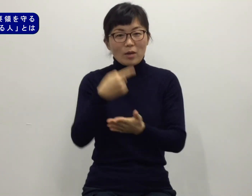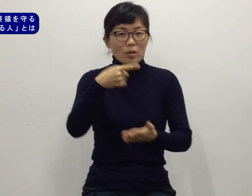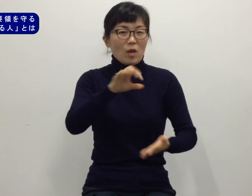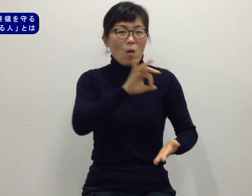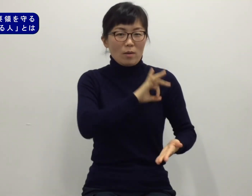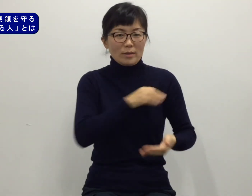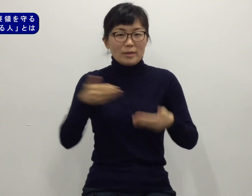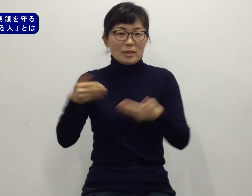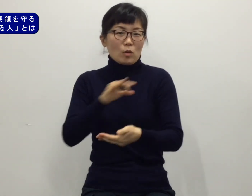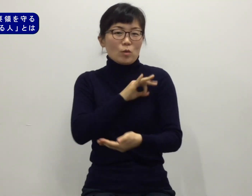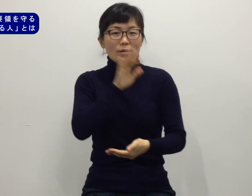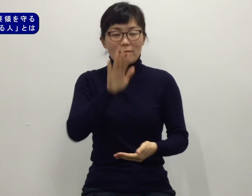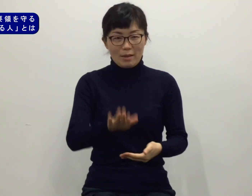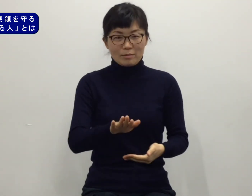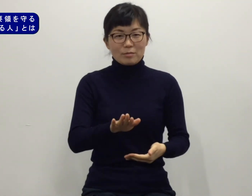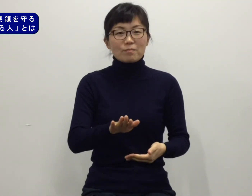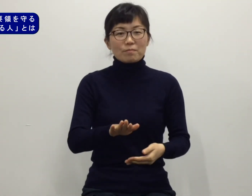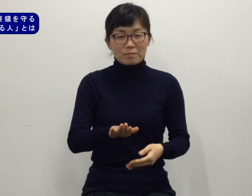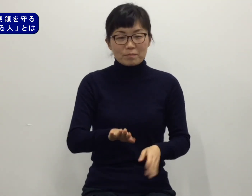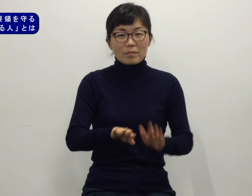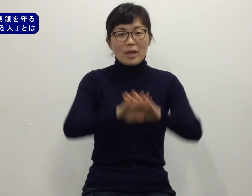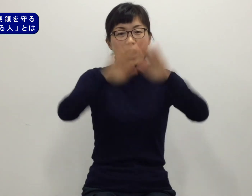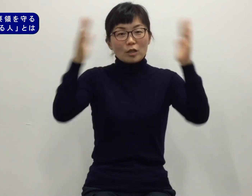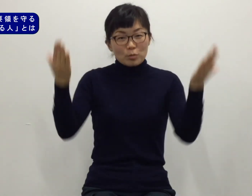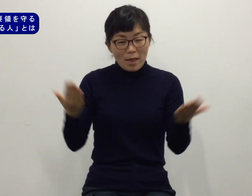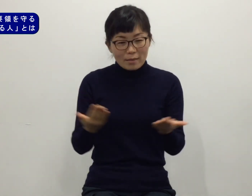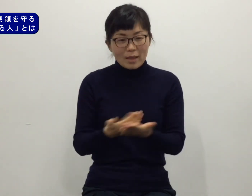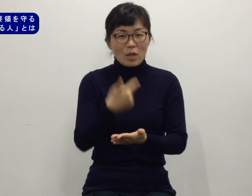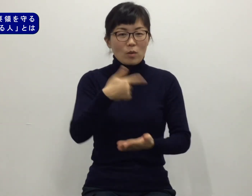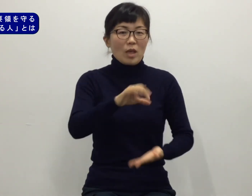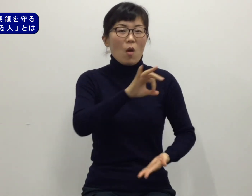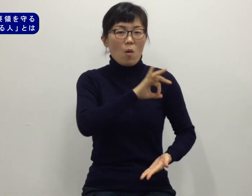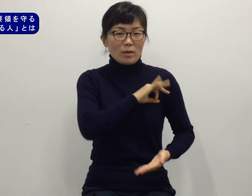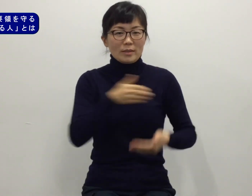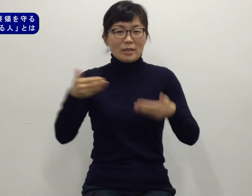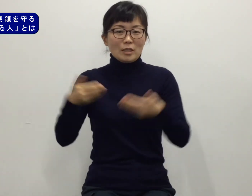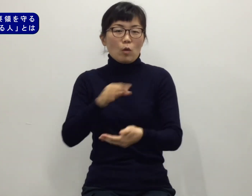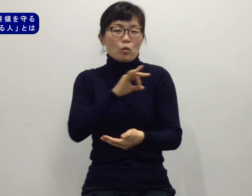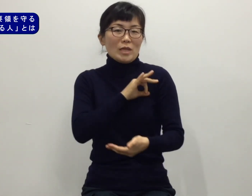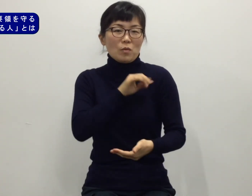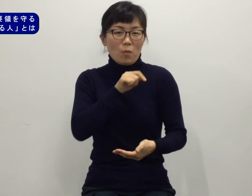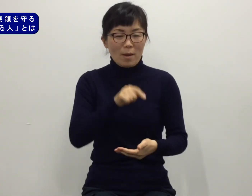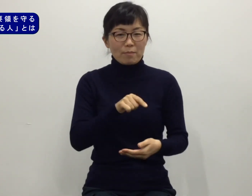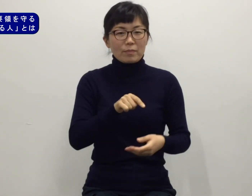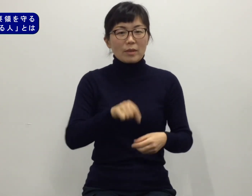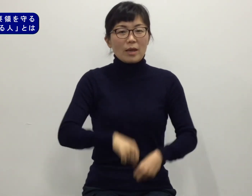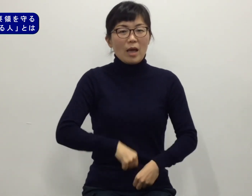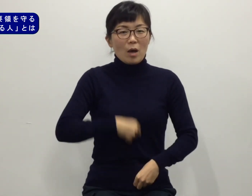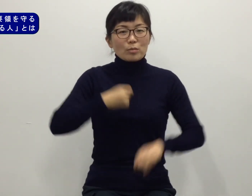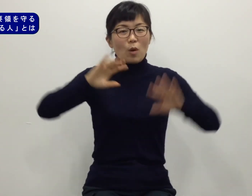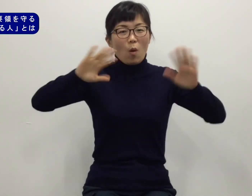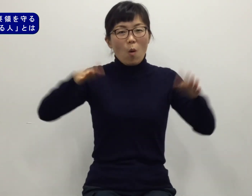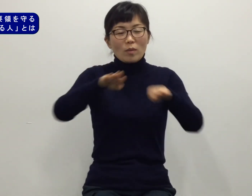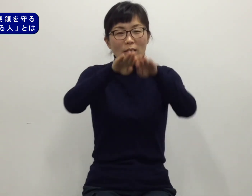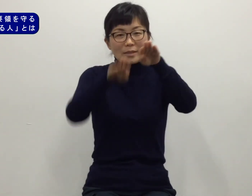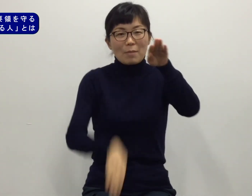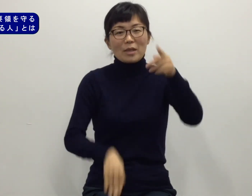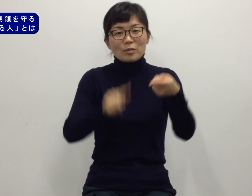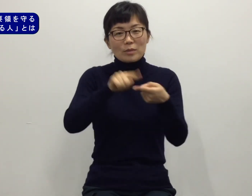の教員職員ですすべての教員職員は不当な差別的取扱い